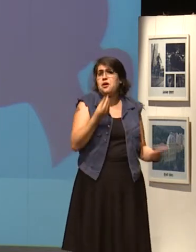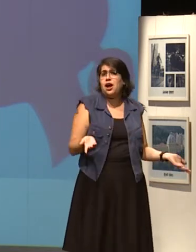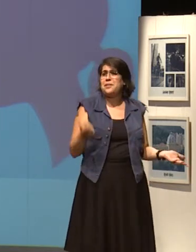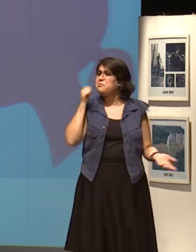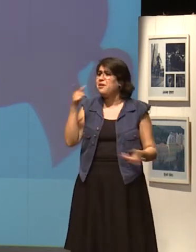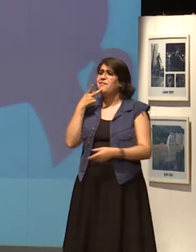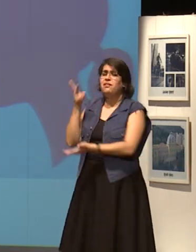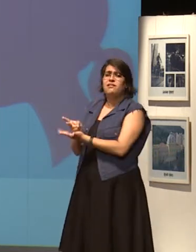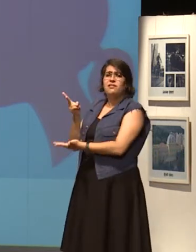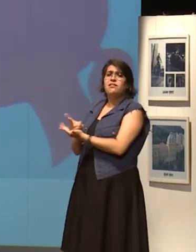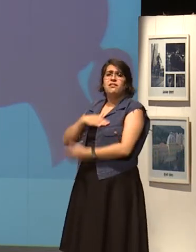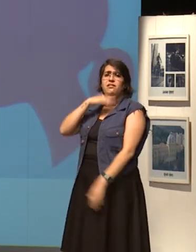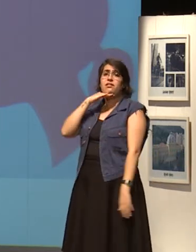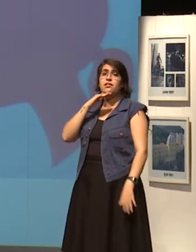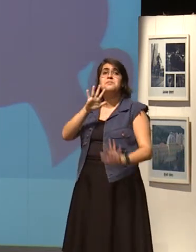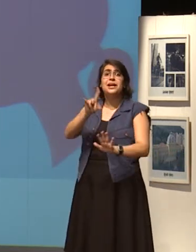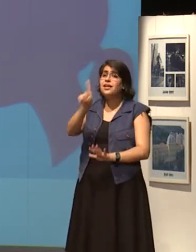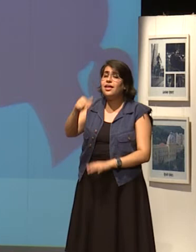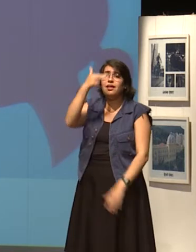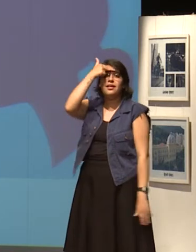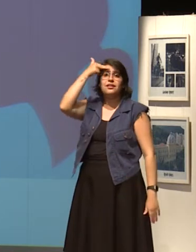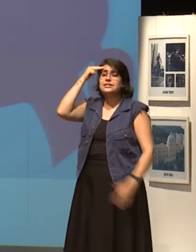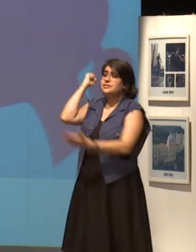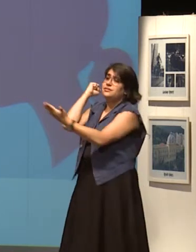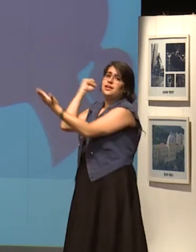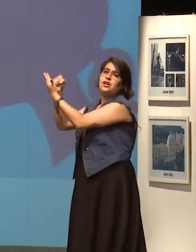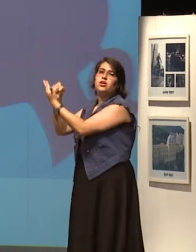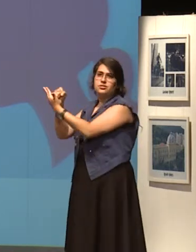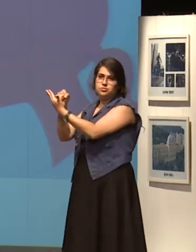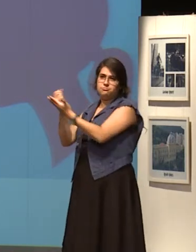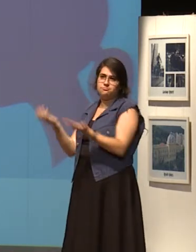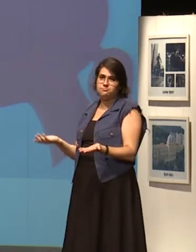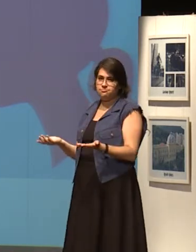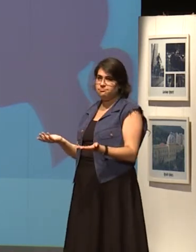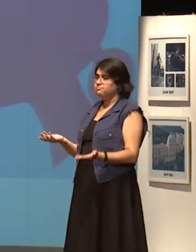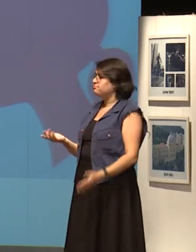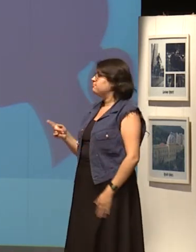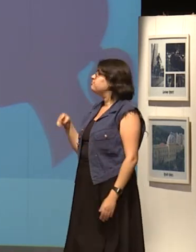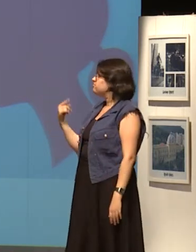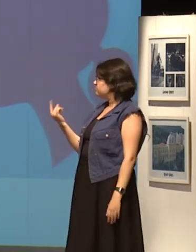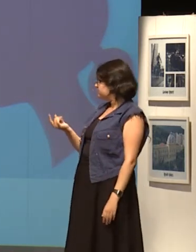homem do que da mulher, né? É muito mais interessante. As mulheres falam coisas rotineiras. Isso foi um